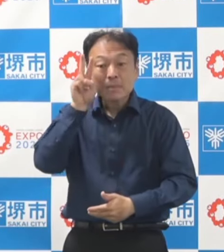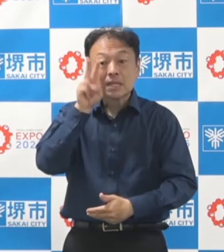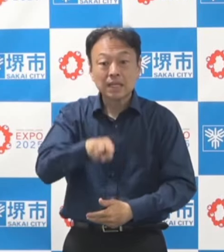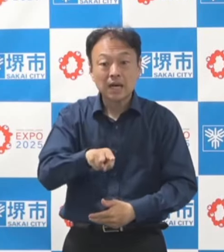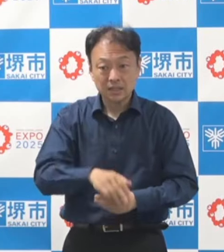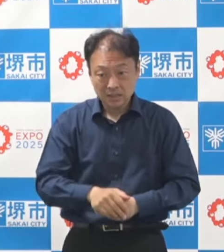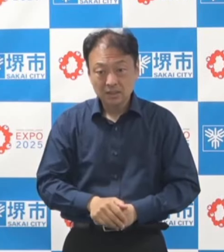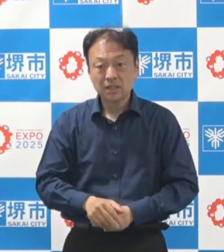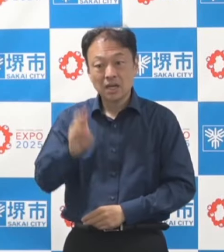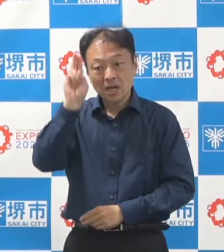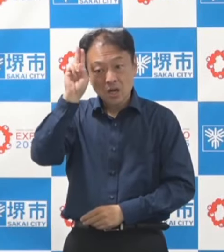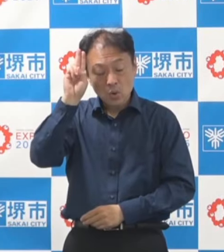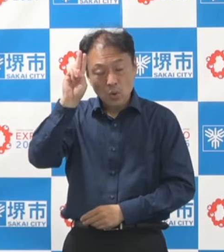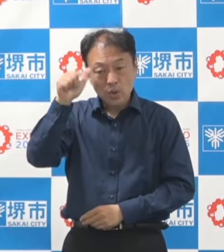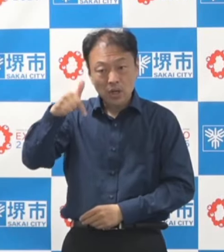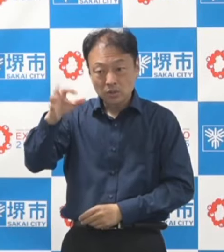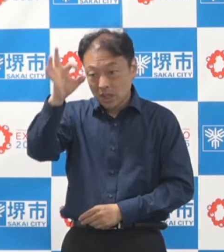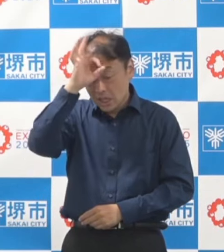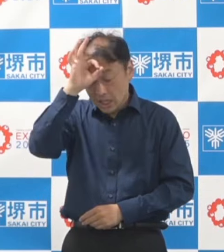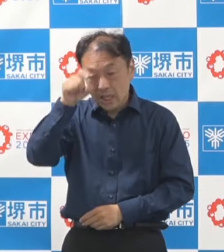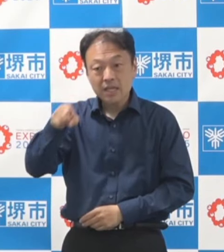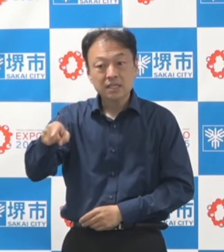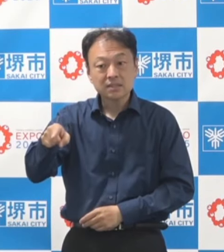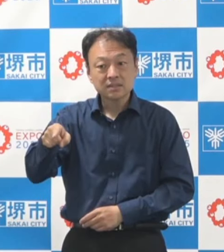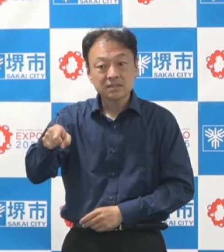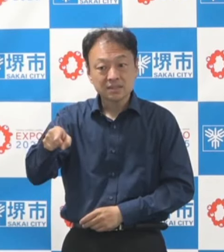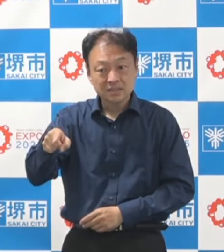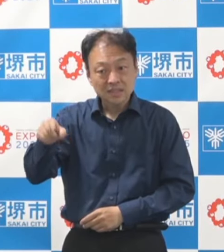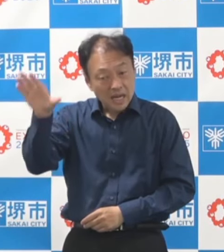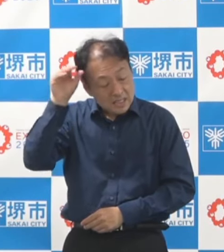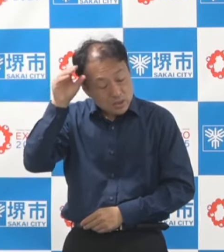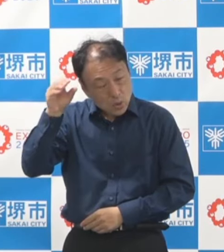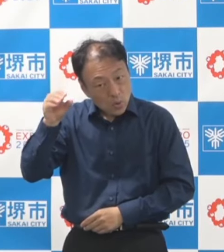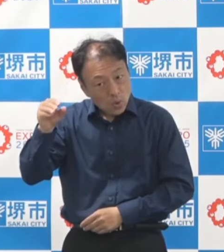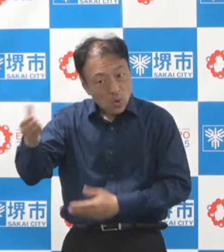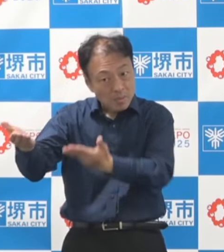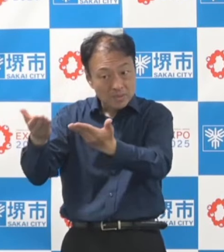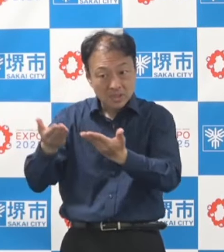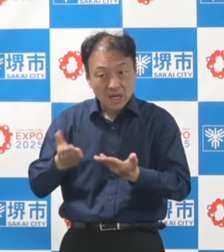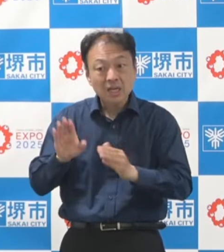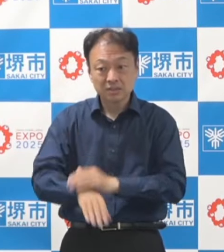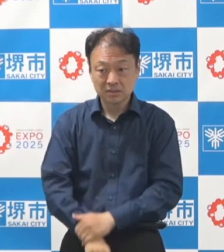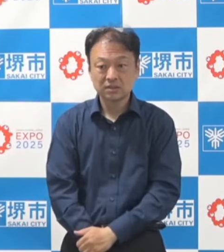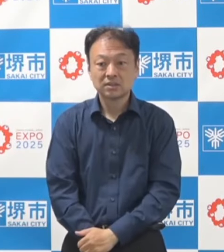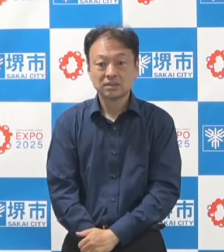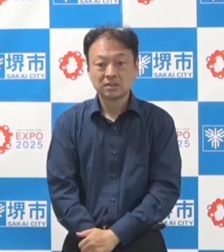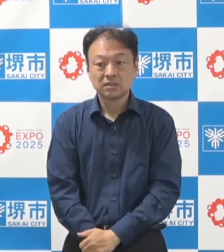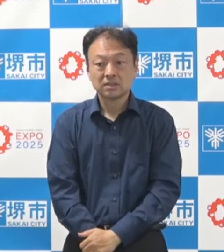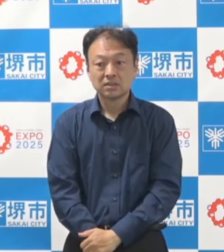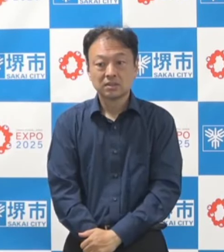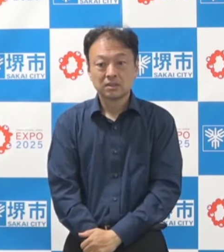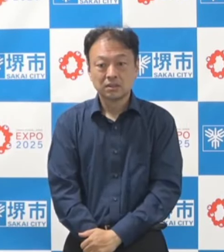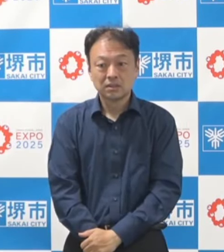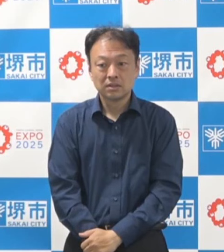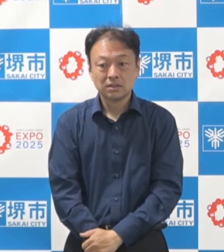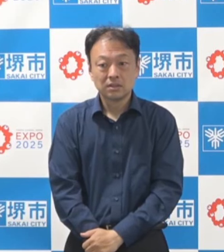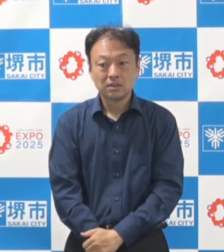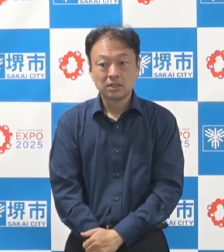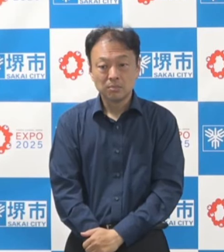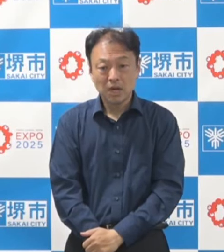阪府警の方からですね、堺市の方にも情報提供がございまして、例えば同じ方がですね、10回とか